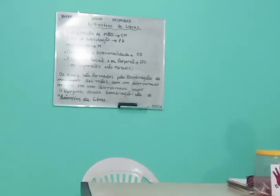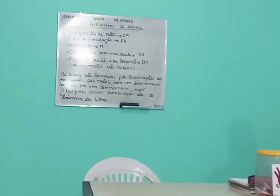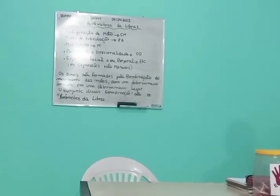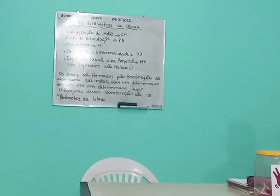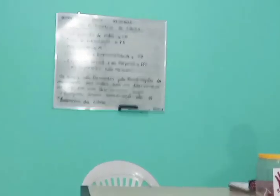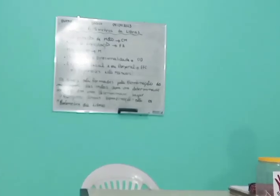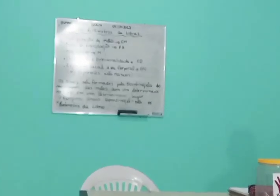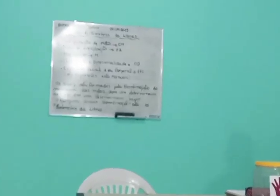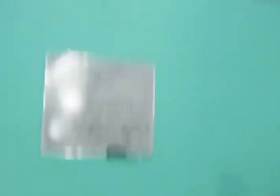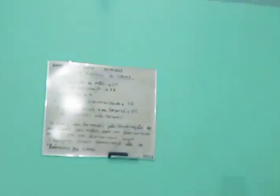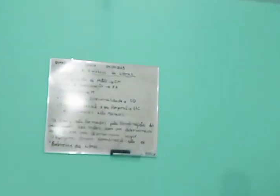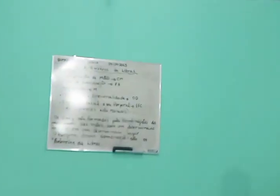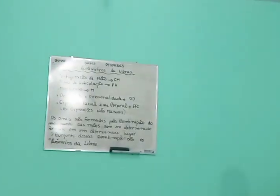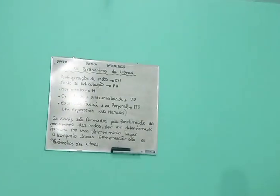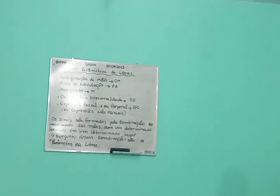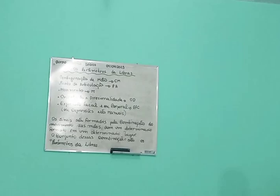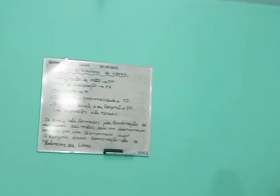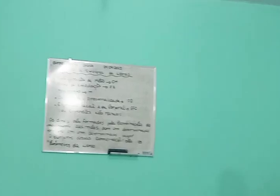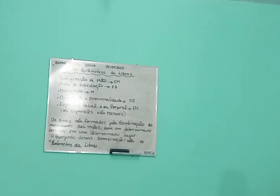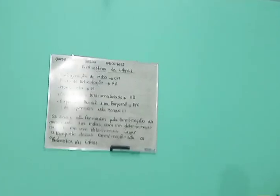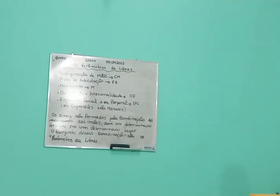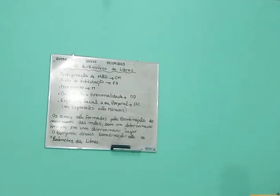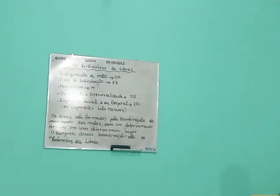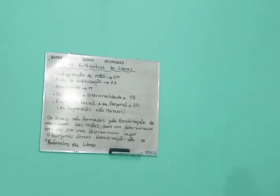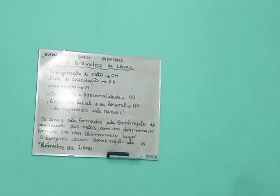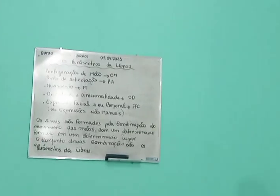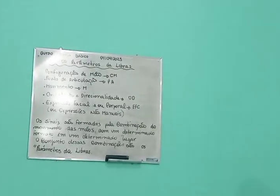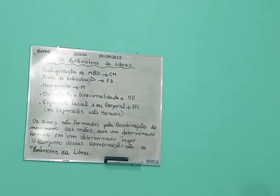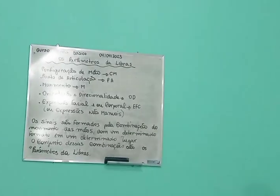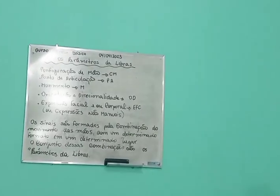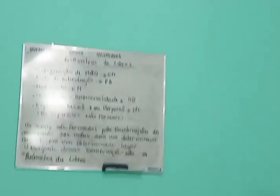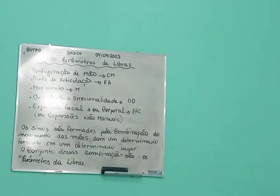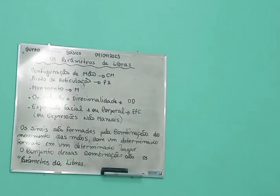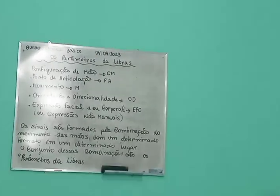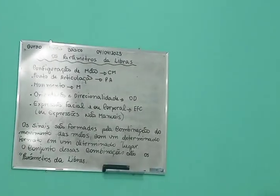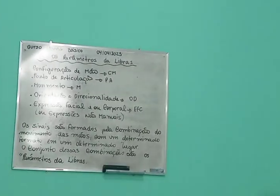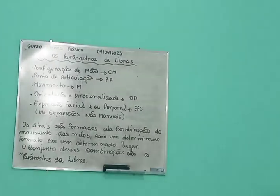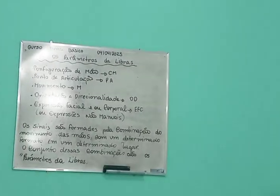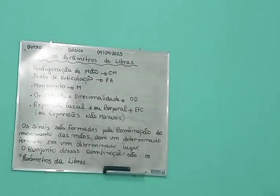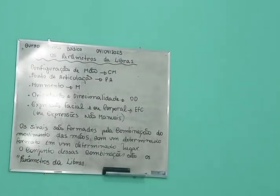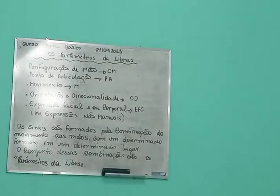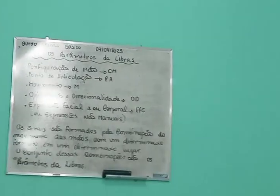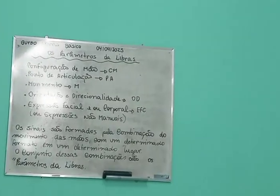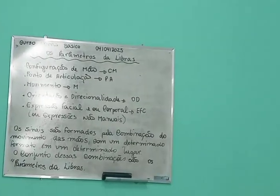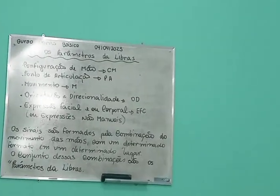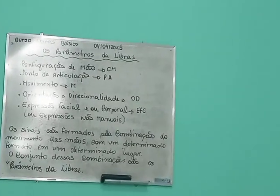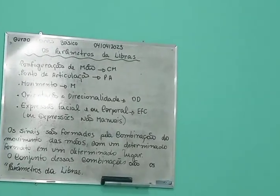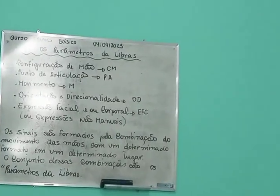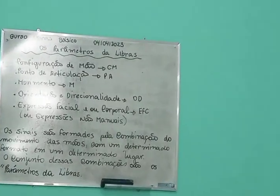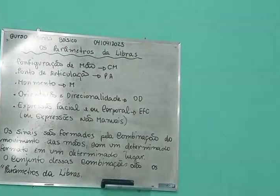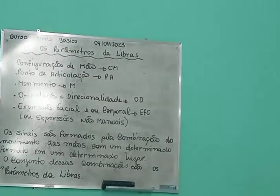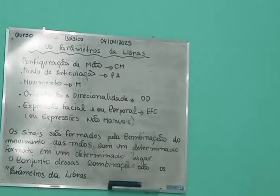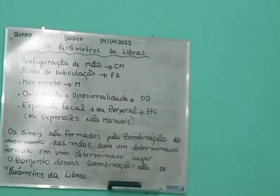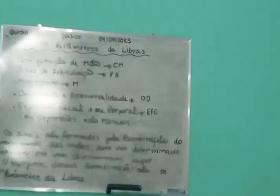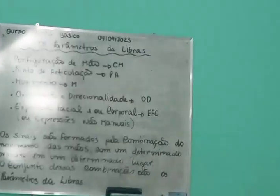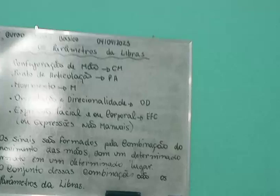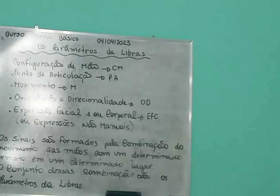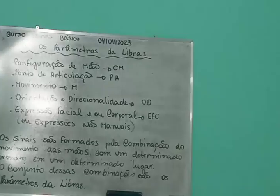dele. Ele está com 15 anos. Só que ele não aceita de jeito nenhum. Ele vai ter que usar o aparelho e a médica falou